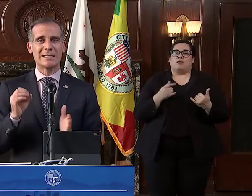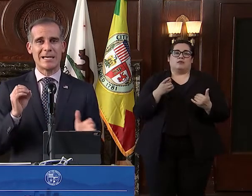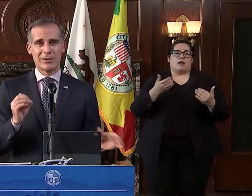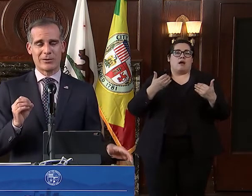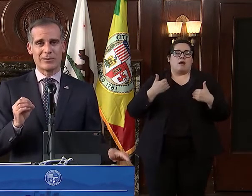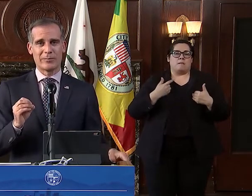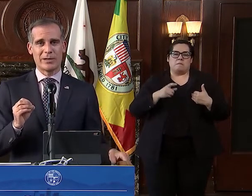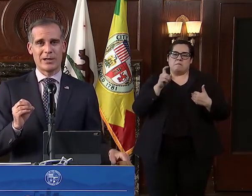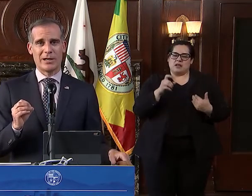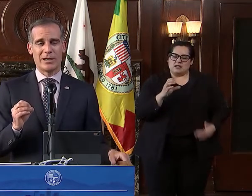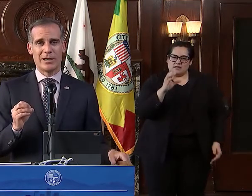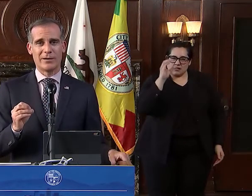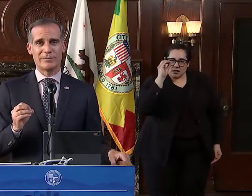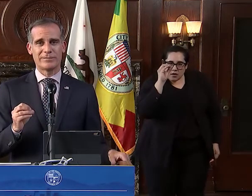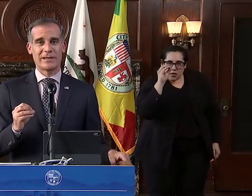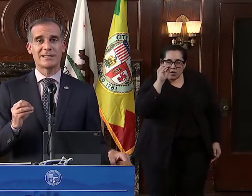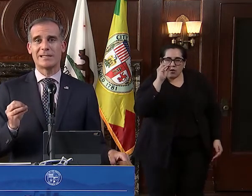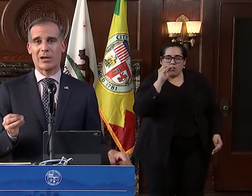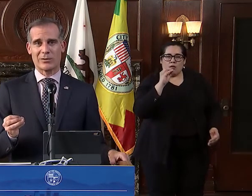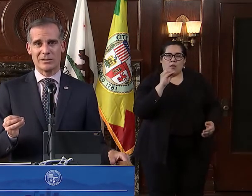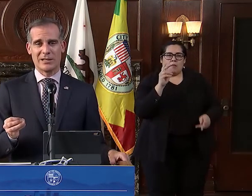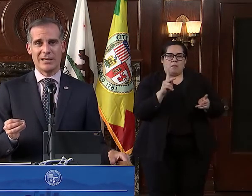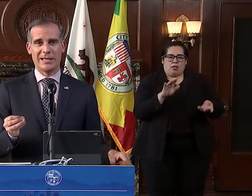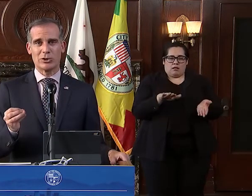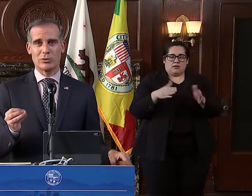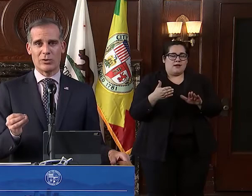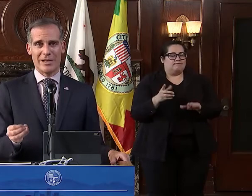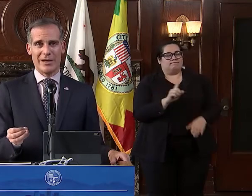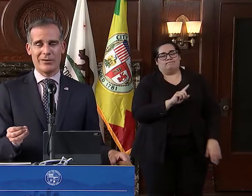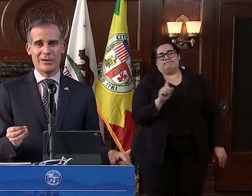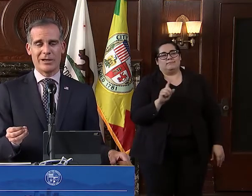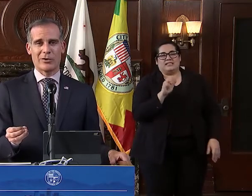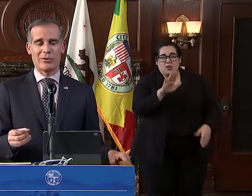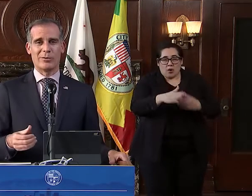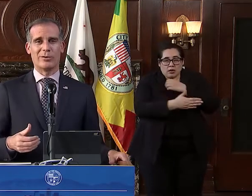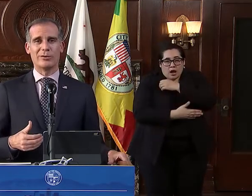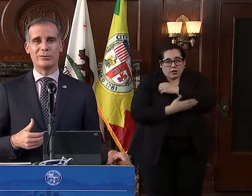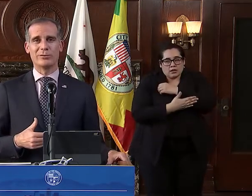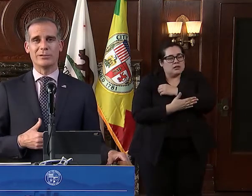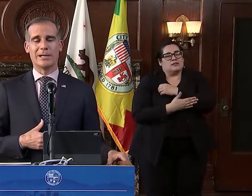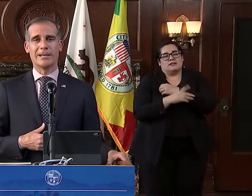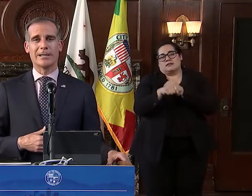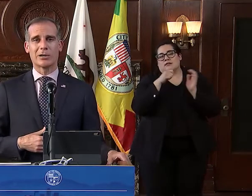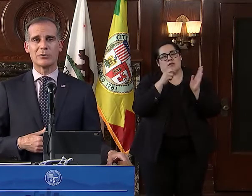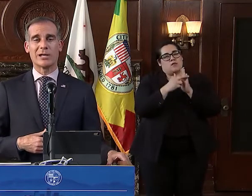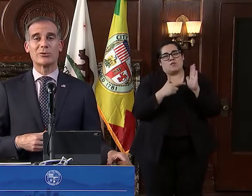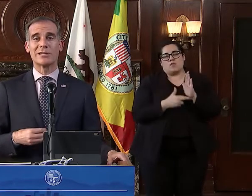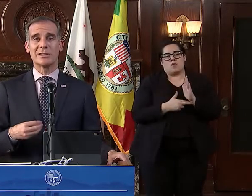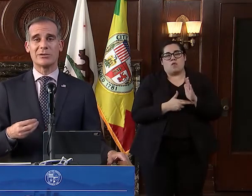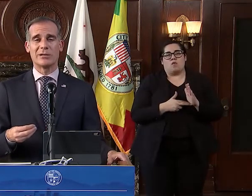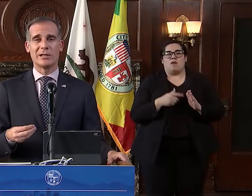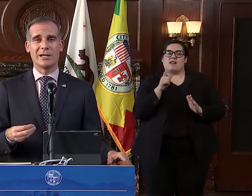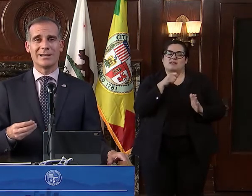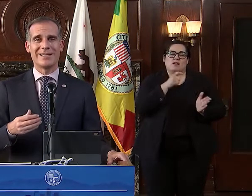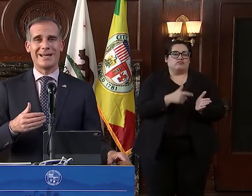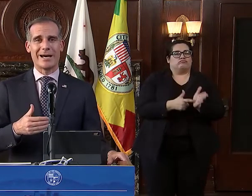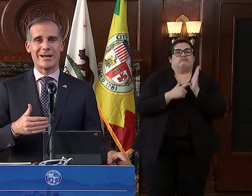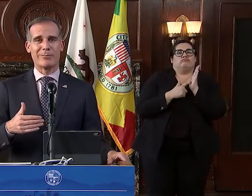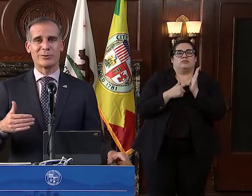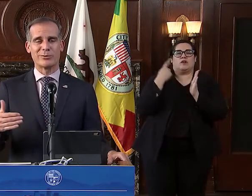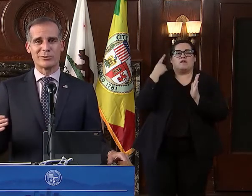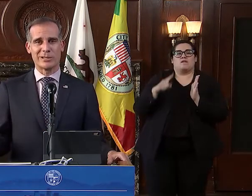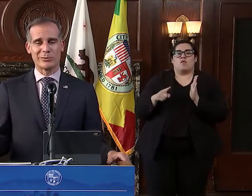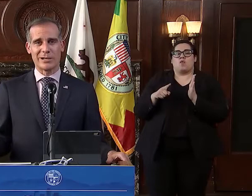tener cero fallecieron en su condado como una condición de